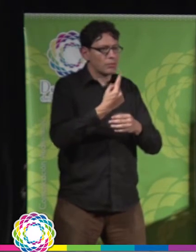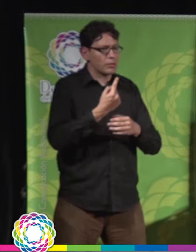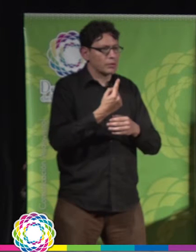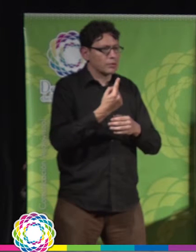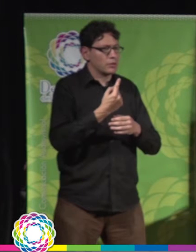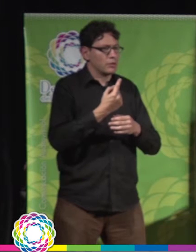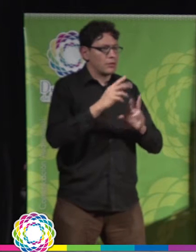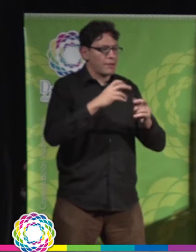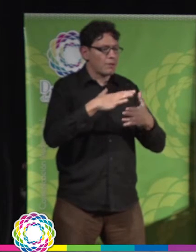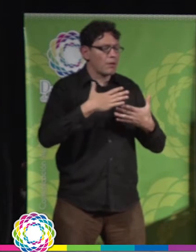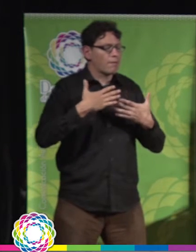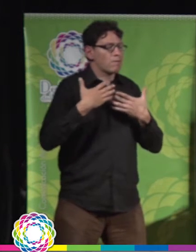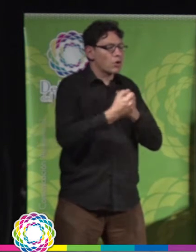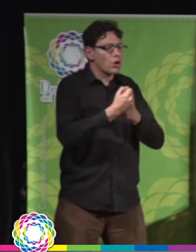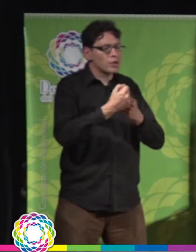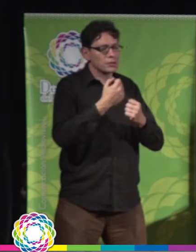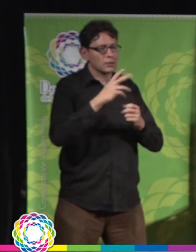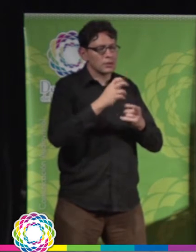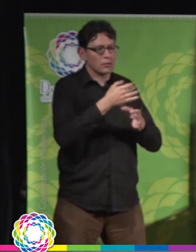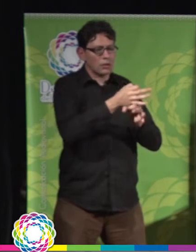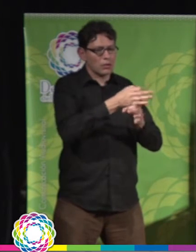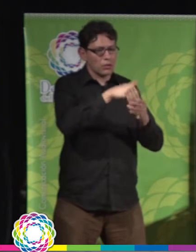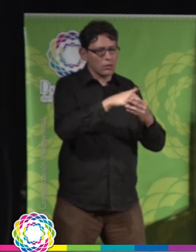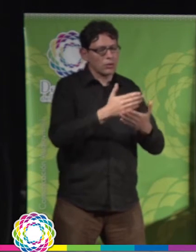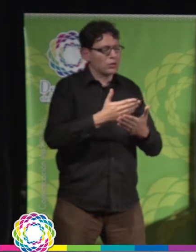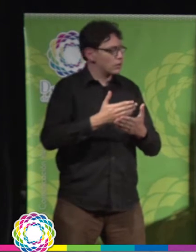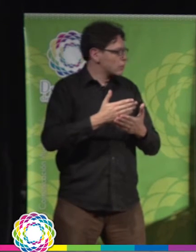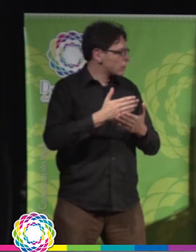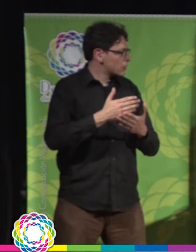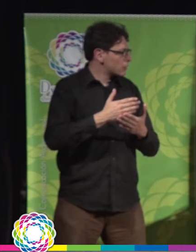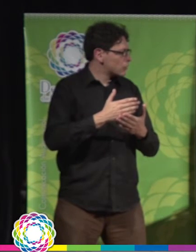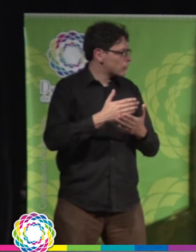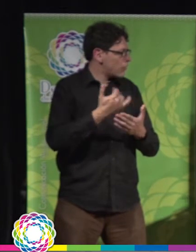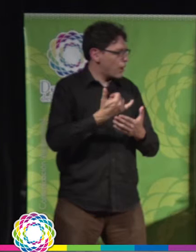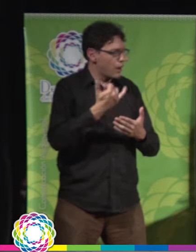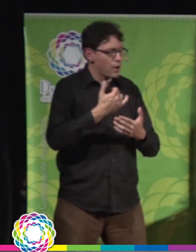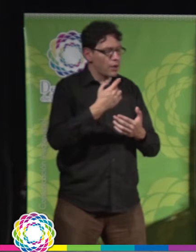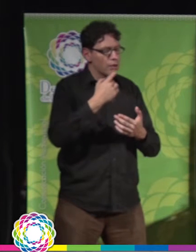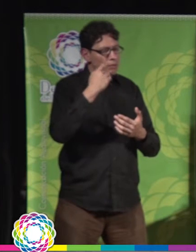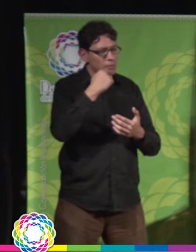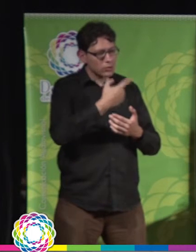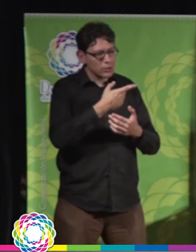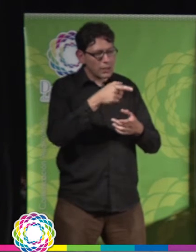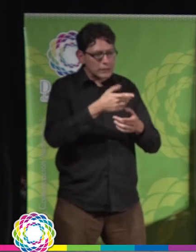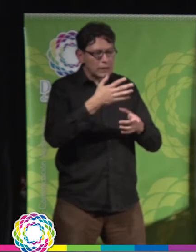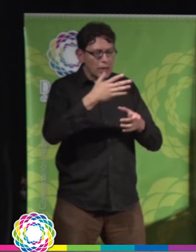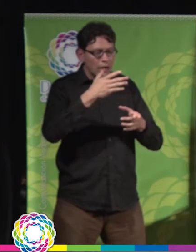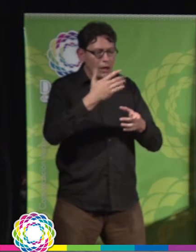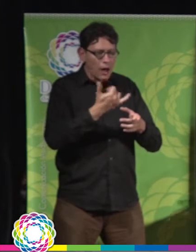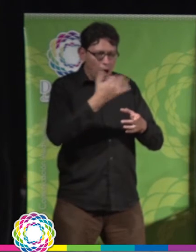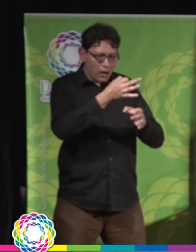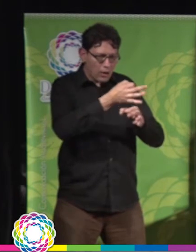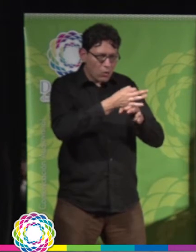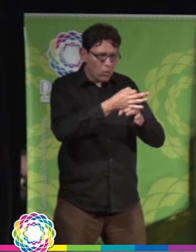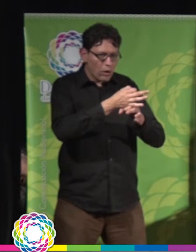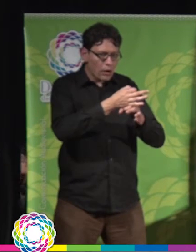esta cuestión de la violencia escolar que deberíamos preguntarnos, ¿sí?, si es tan escolar, ¿sí?, y por qué se debe y por qué